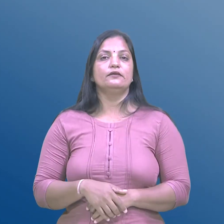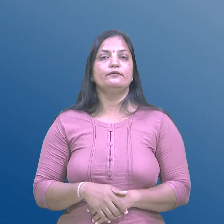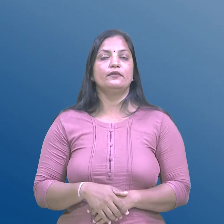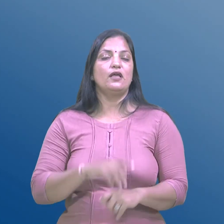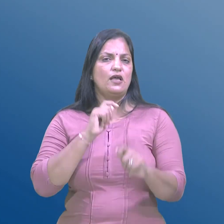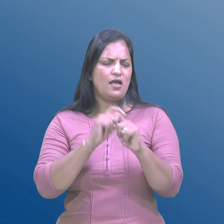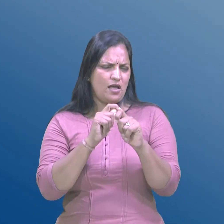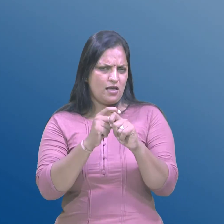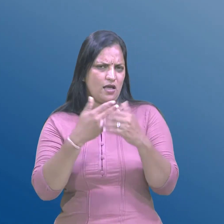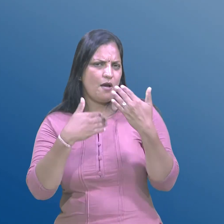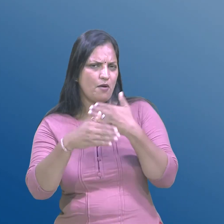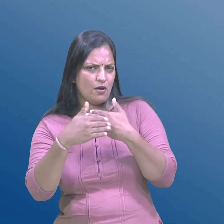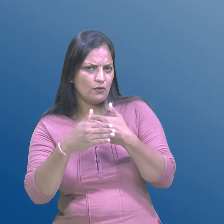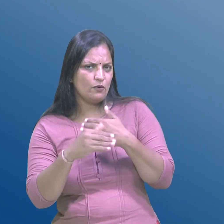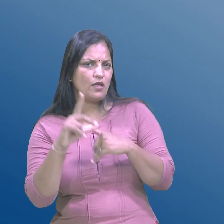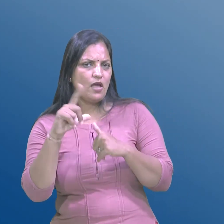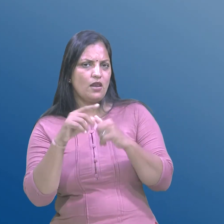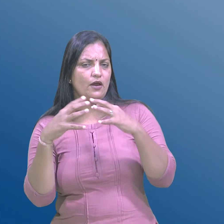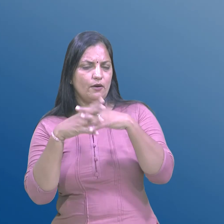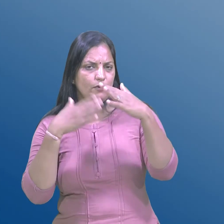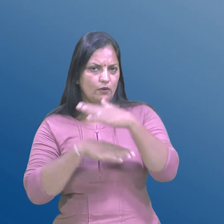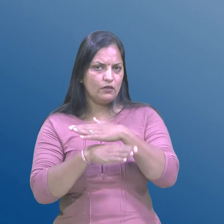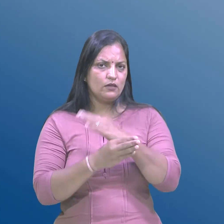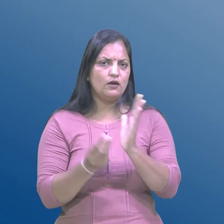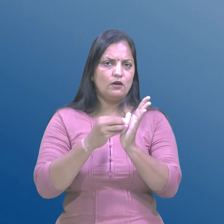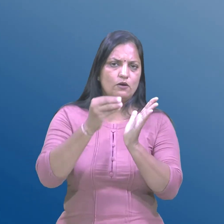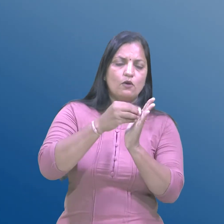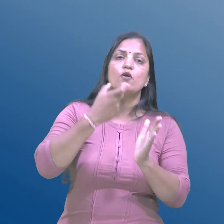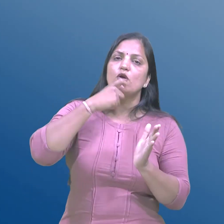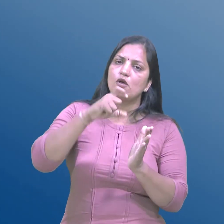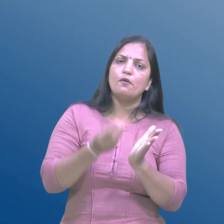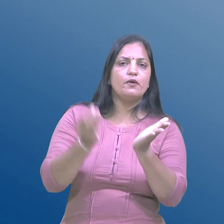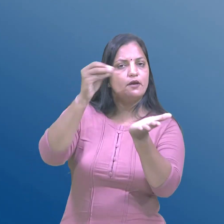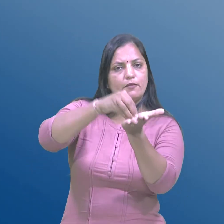કાર્યવાહીના અન્ય કોઈ કાયદાની જોગવાઈઓ હેઠળ ફરિયાદ દાખલ કરવાનો અધિકાર.